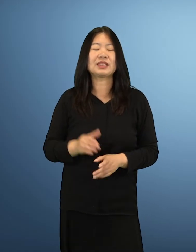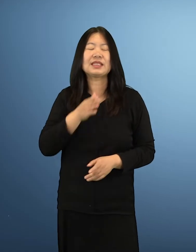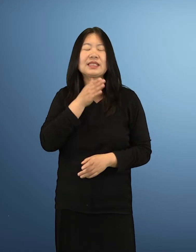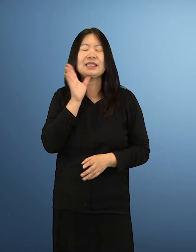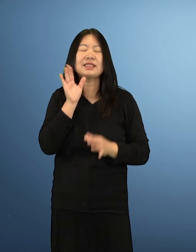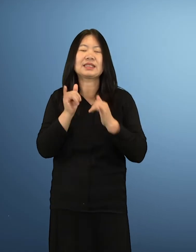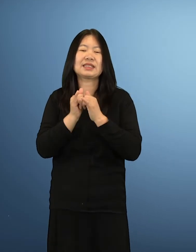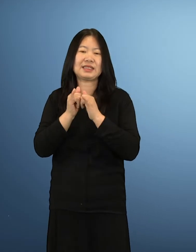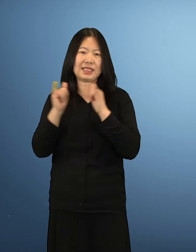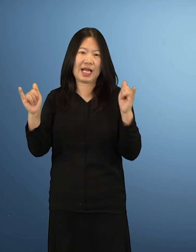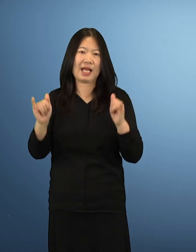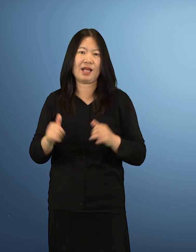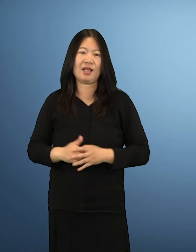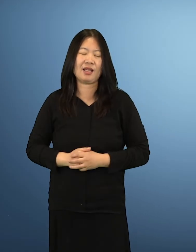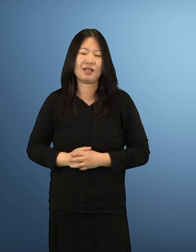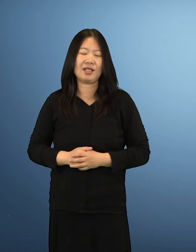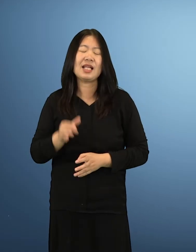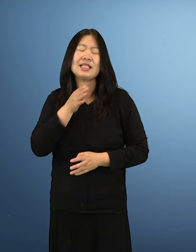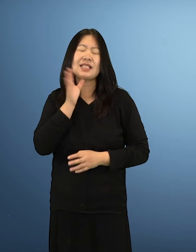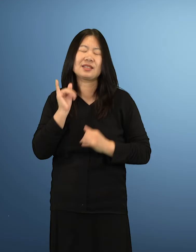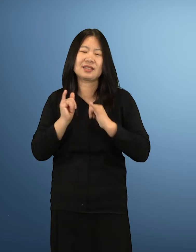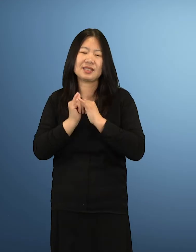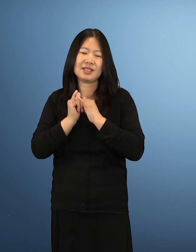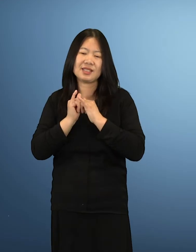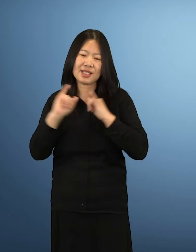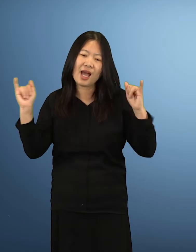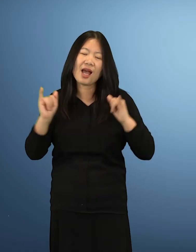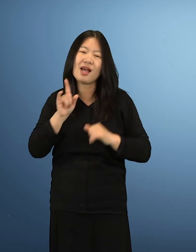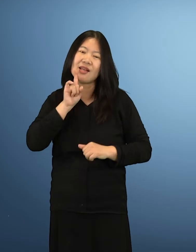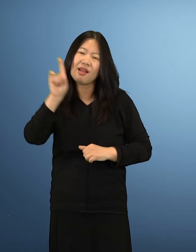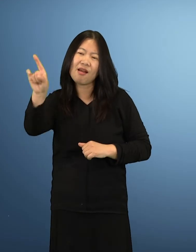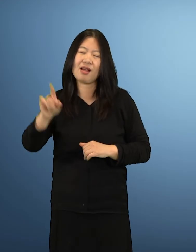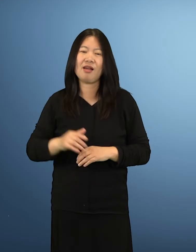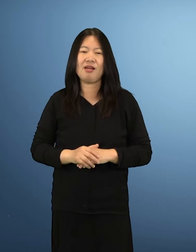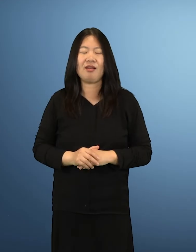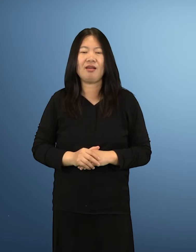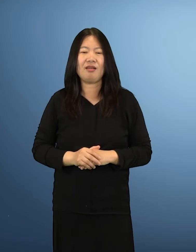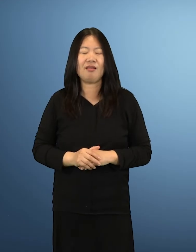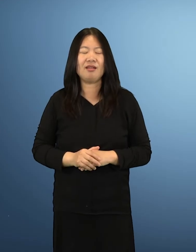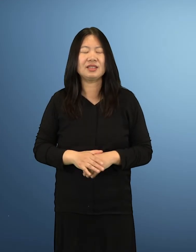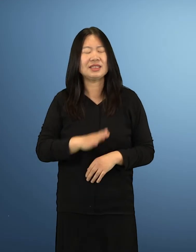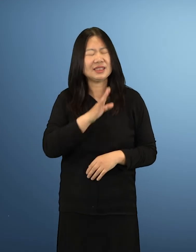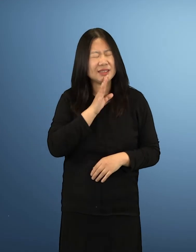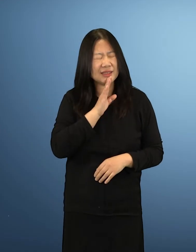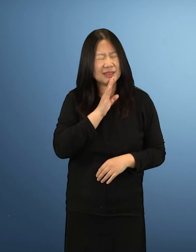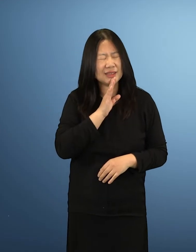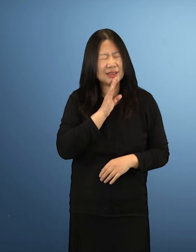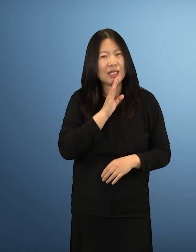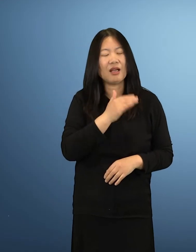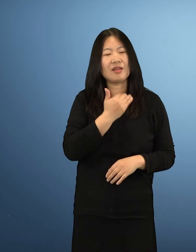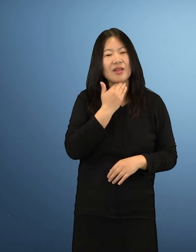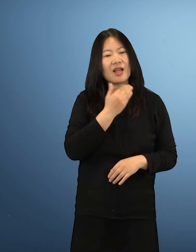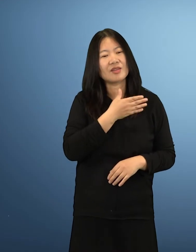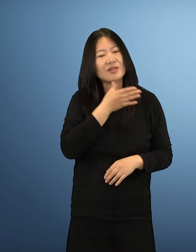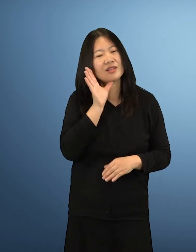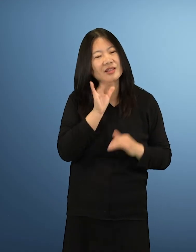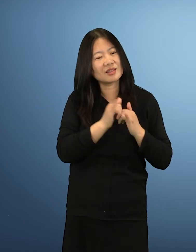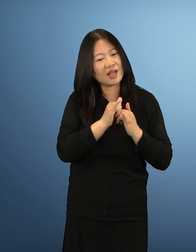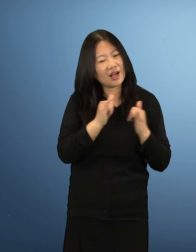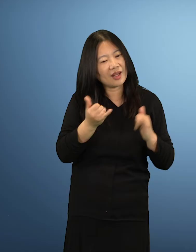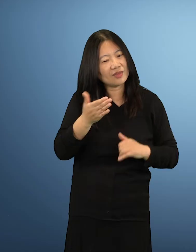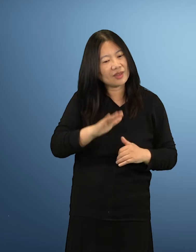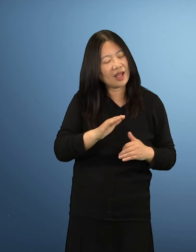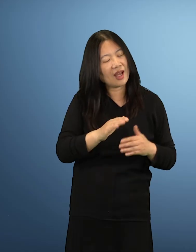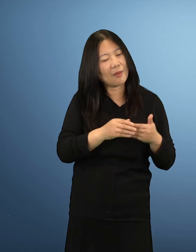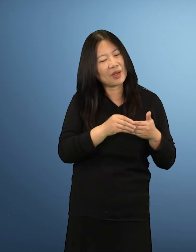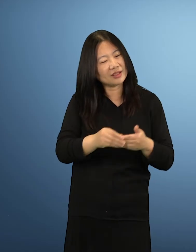늙은 자들아, 늙은 자들아. 이 늙은 자들은 말 그대로 나이가 많은 사람일 수도 있는데 당시